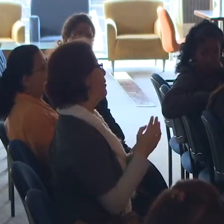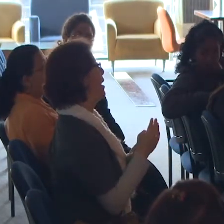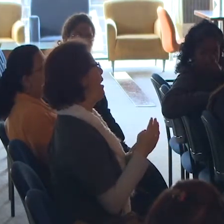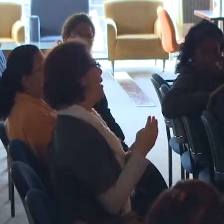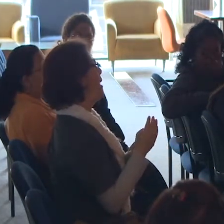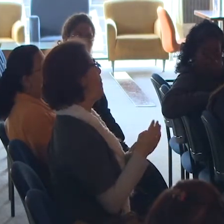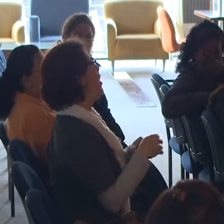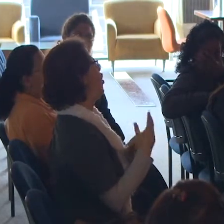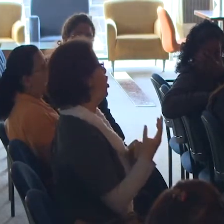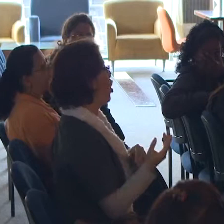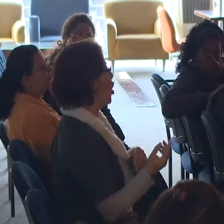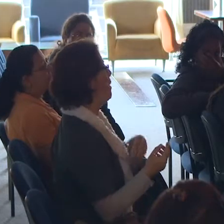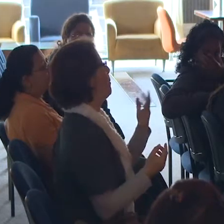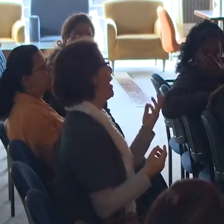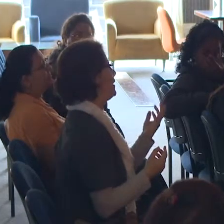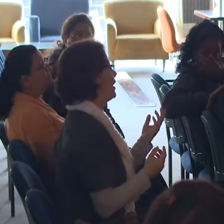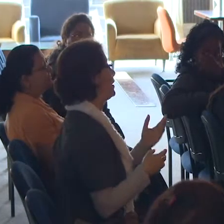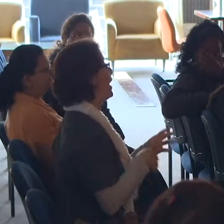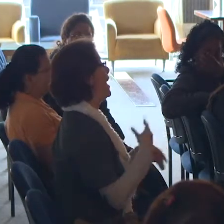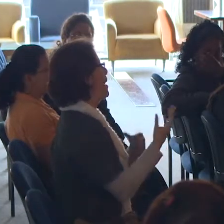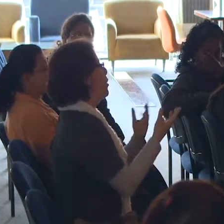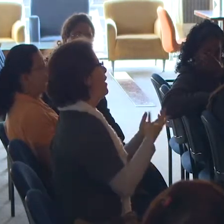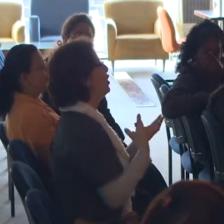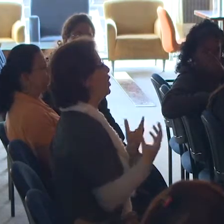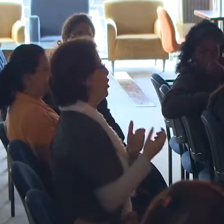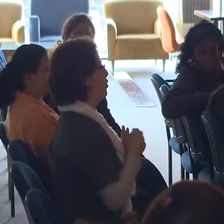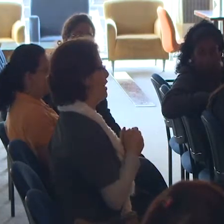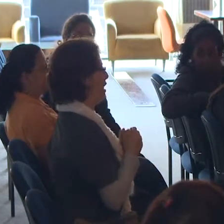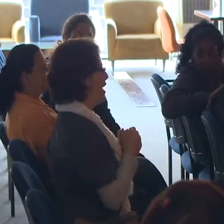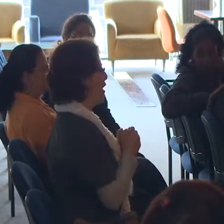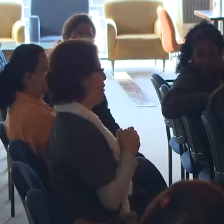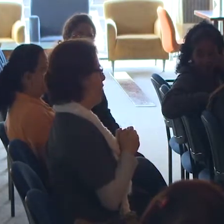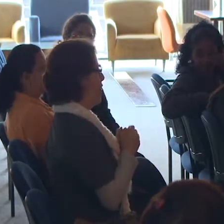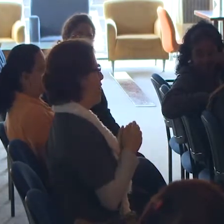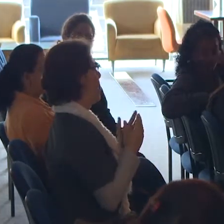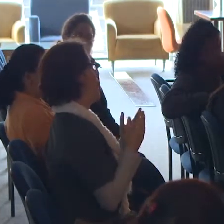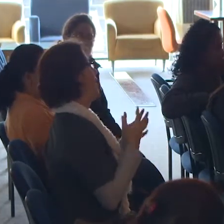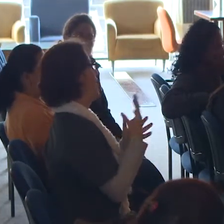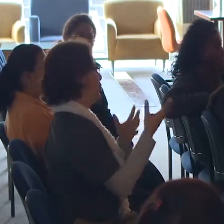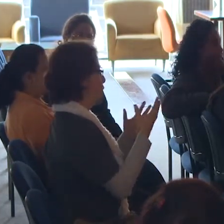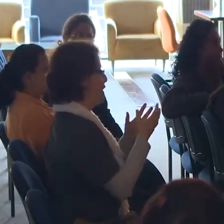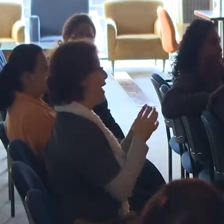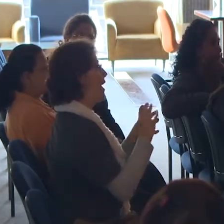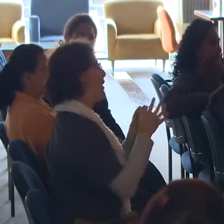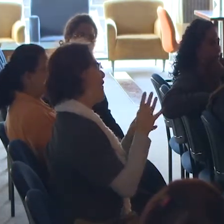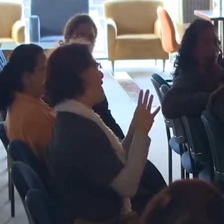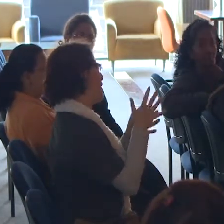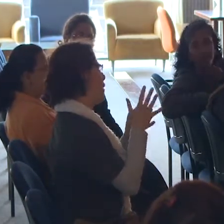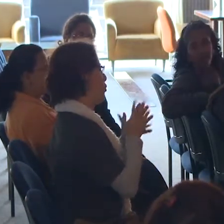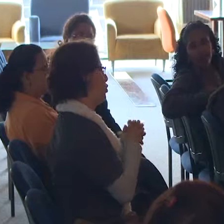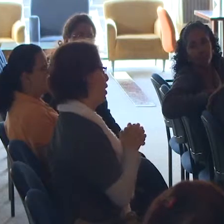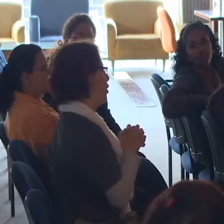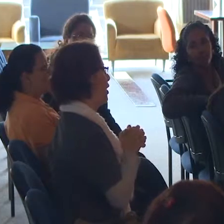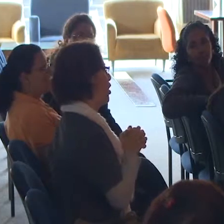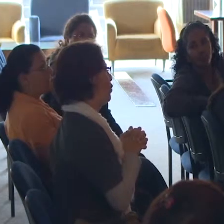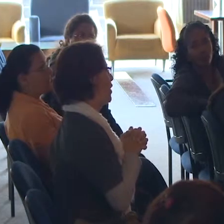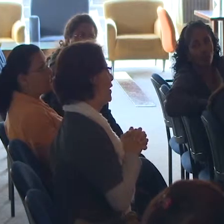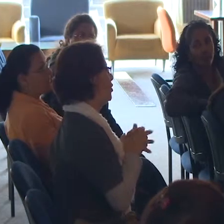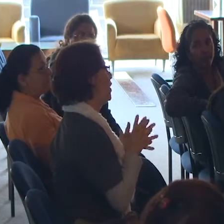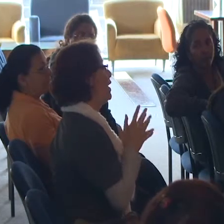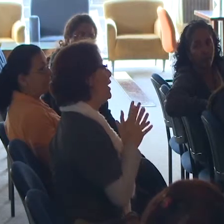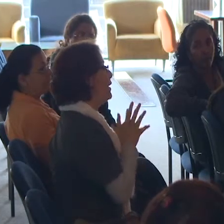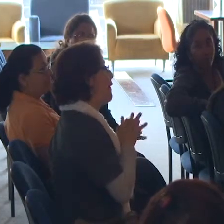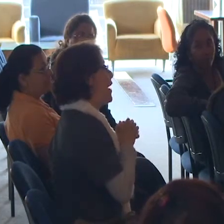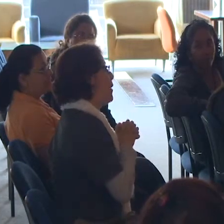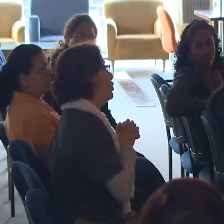que él quiera decir, oye, me dolió, me prestas, ¿en qué momento se lo hemos enseñado? Entonces hay que trabajamos mucho alrededor